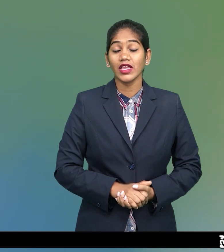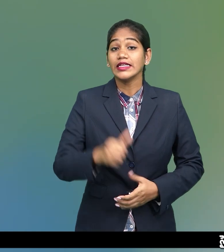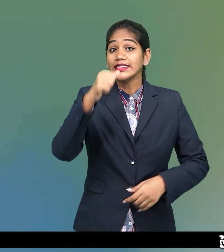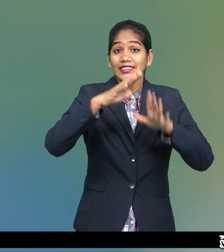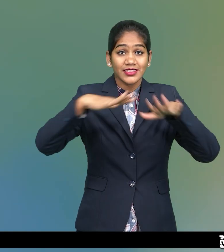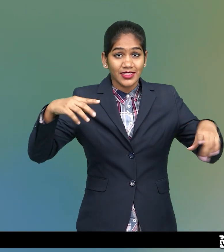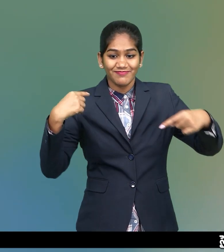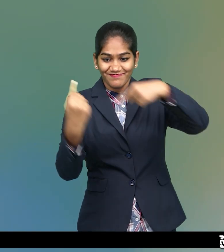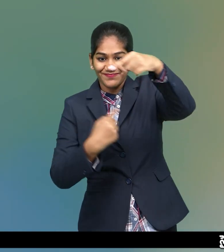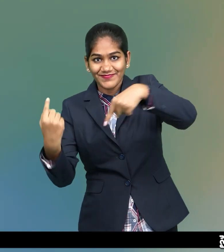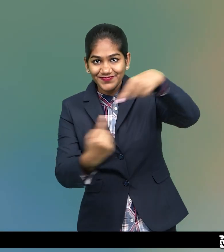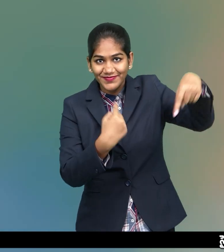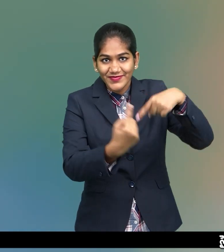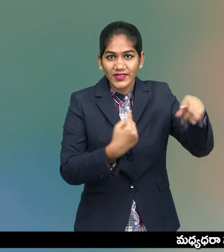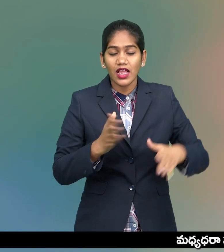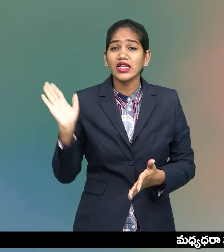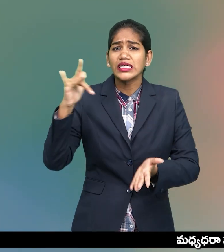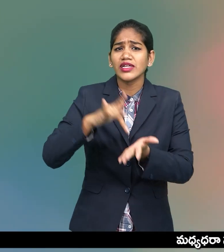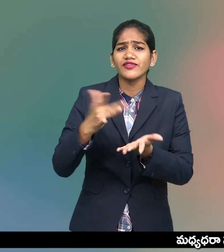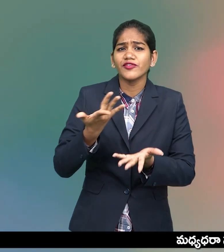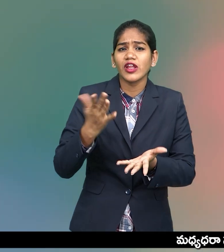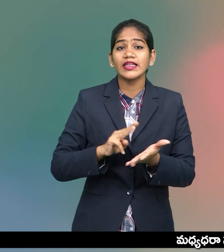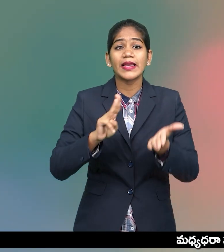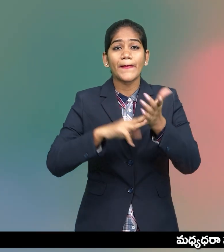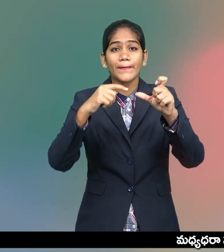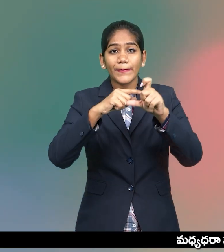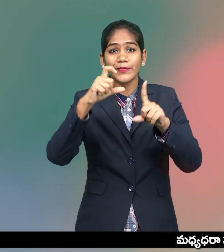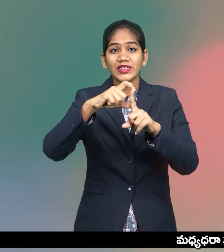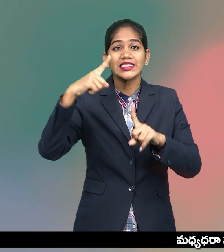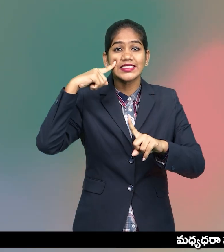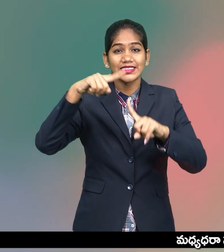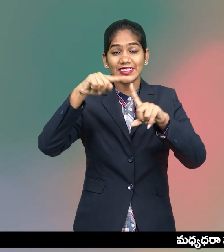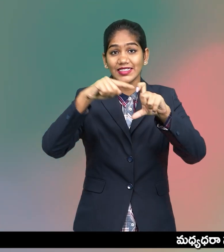సైక్లోన్ డిప్రెషన్స్ మధ్యధరా సముద్రం నుండి వస్తుంది.